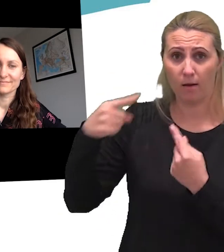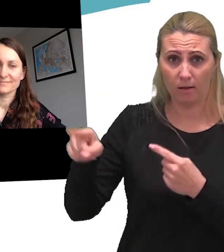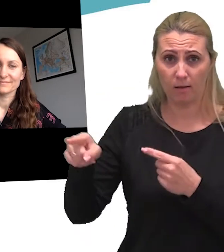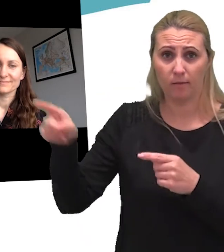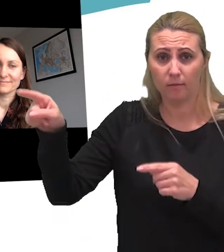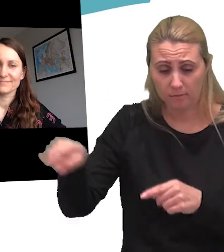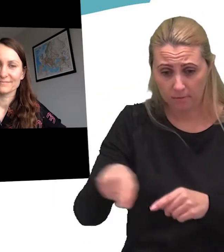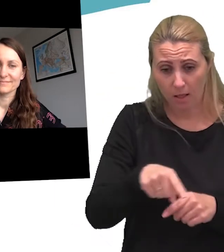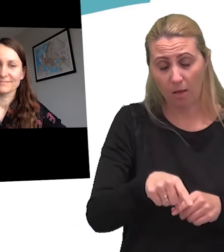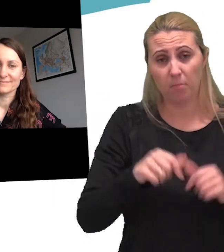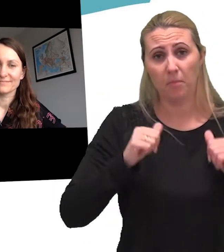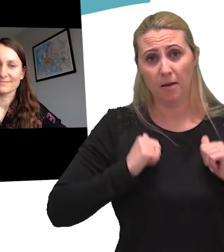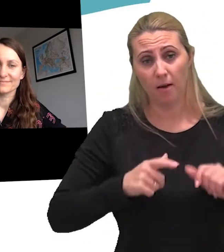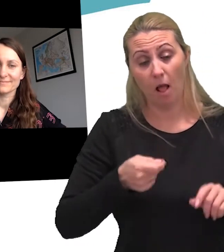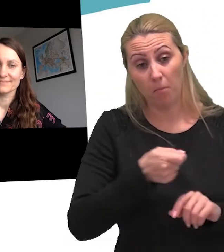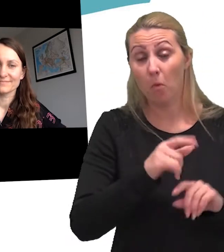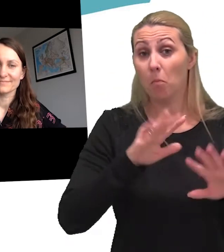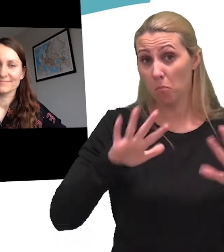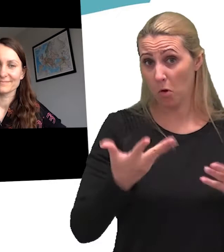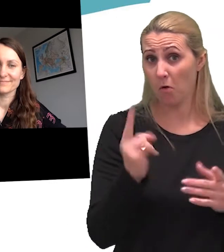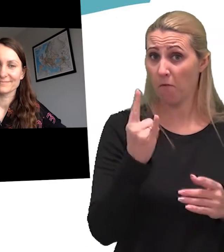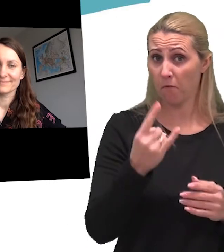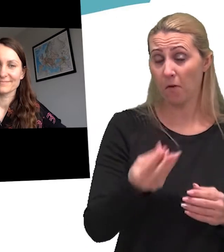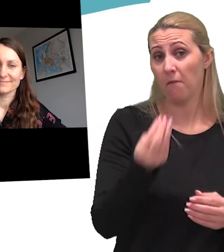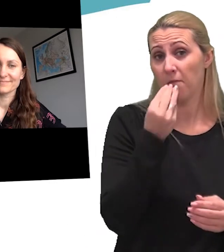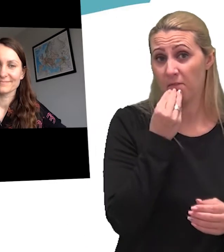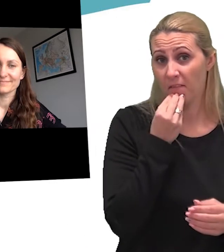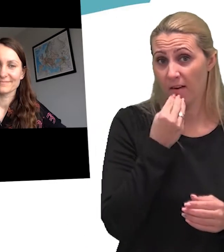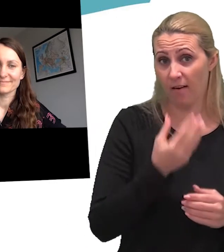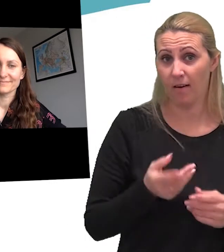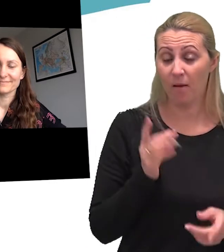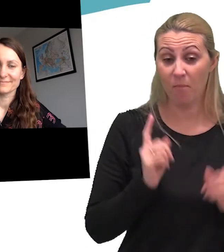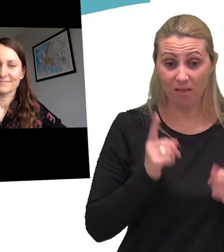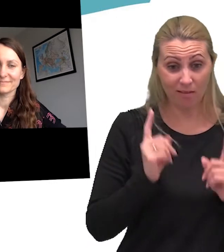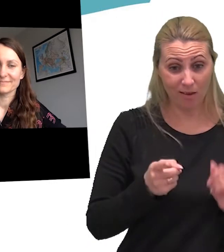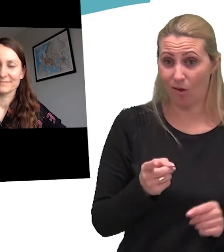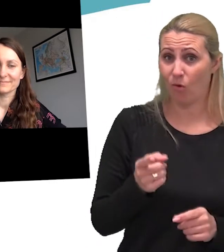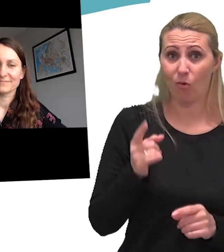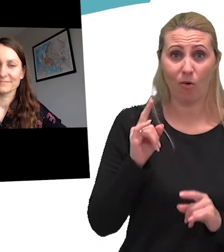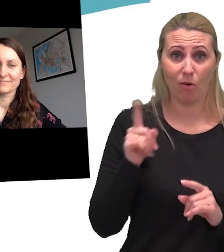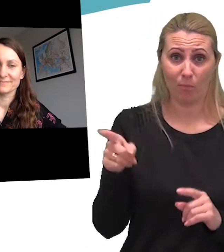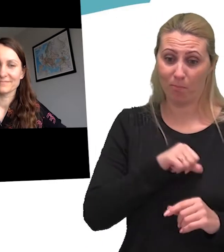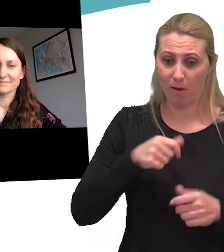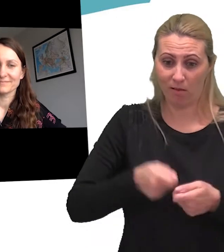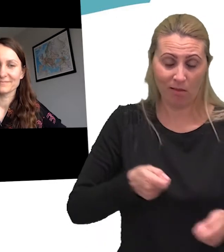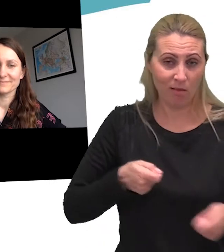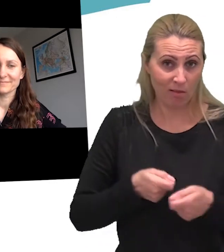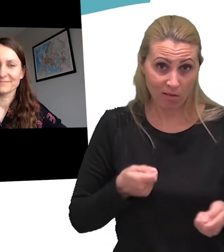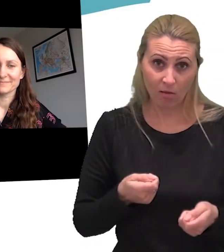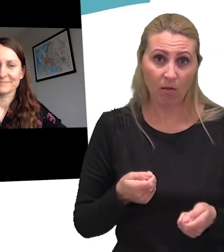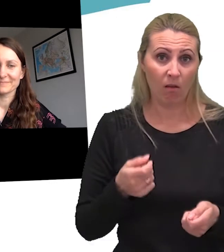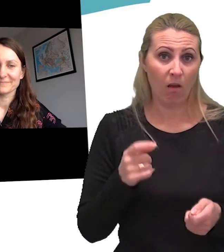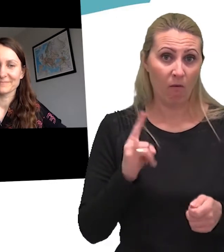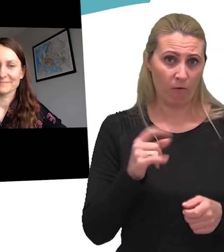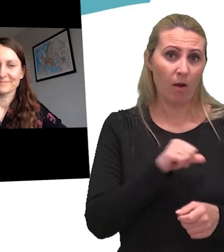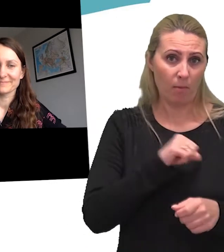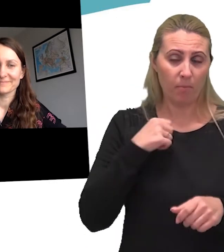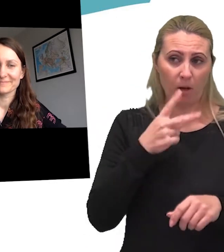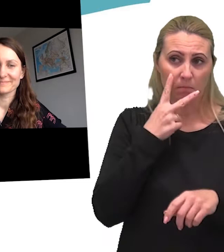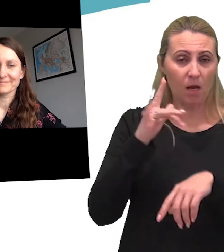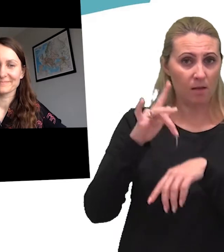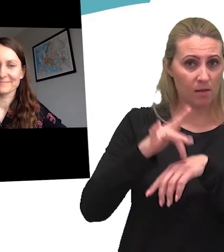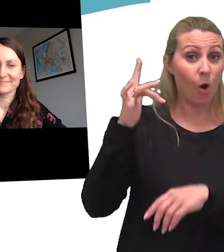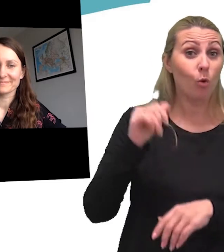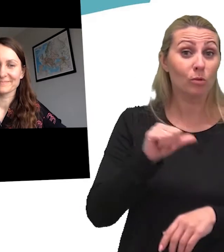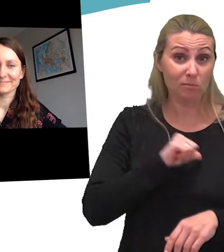jūs, jeigu jau su įtampa ateina, tai kad tas vaikas valgys tikrai mažai tikėtina, nes jau jis įtaria, kad ten kažkas tai negerai, tai